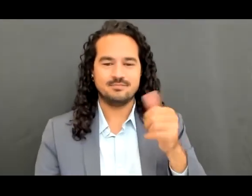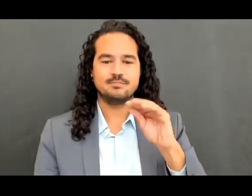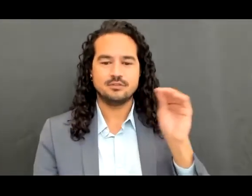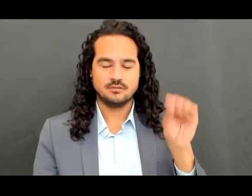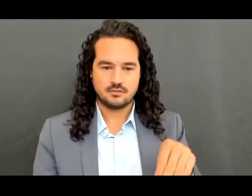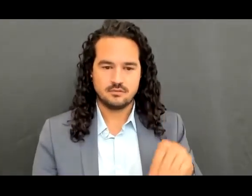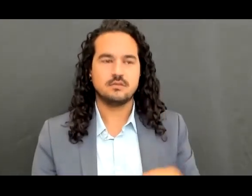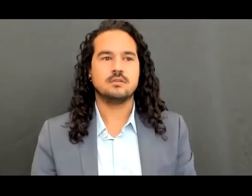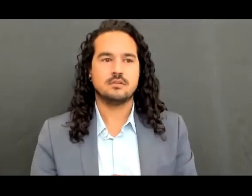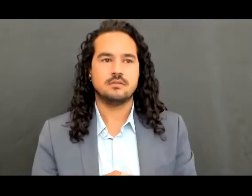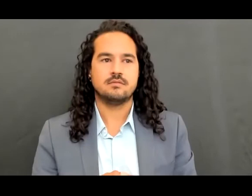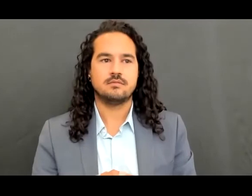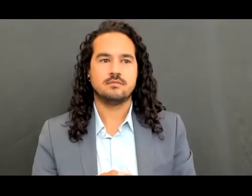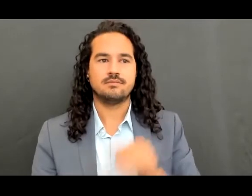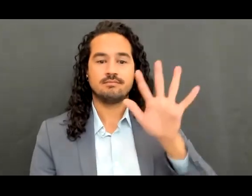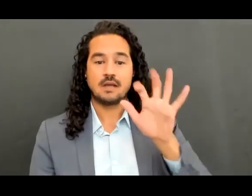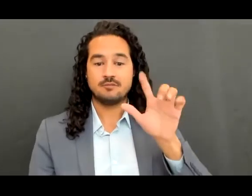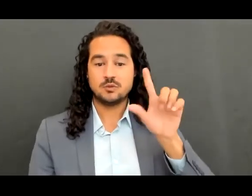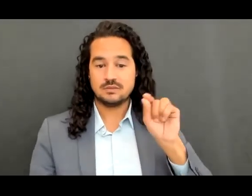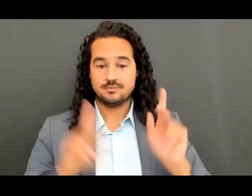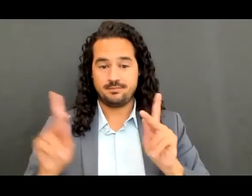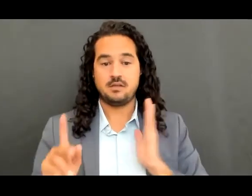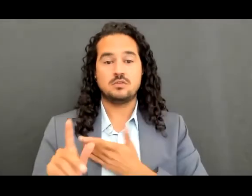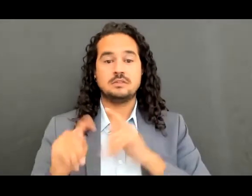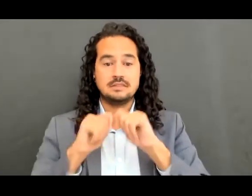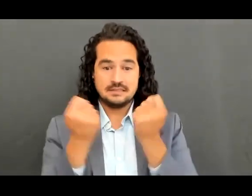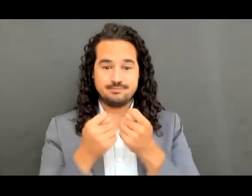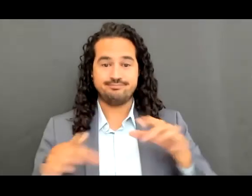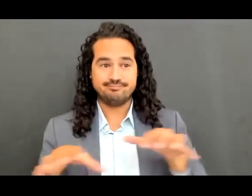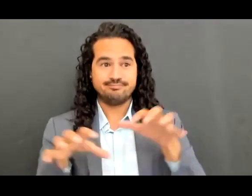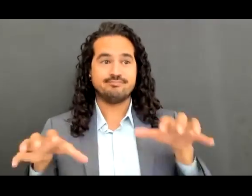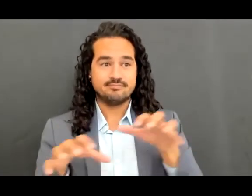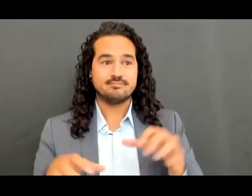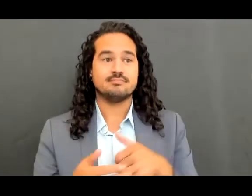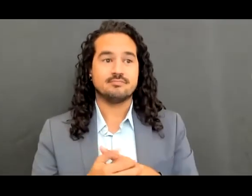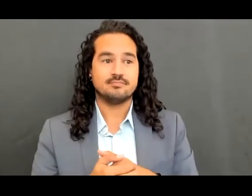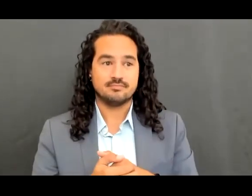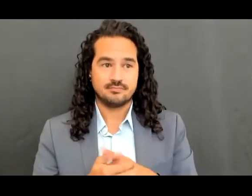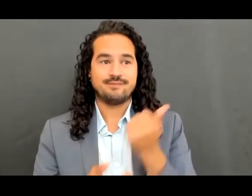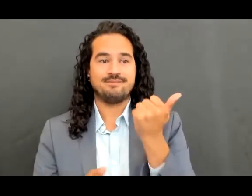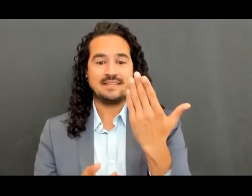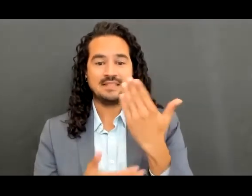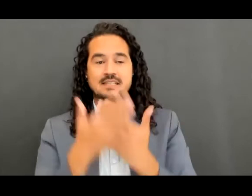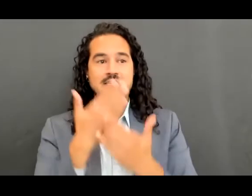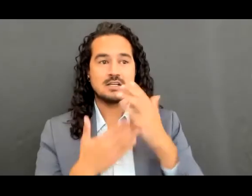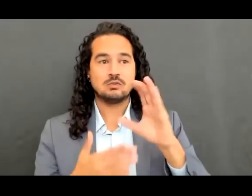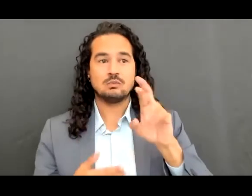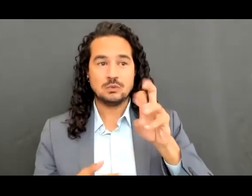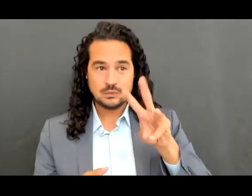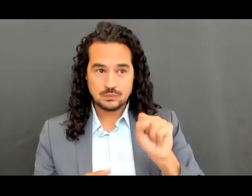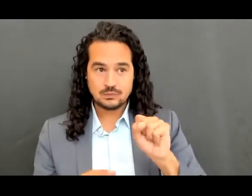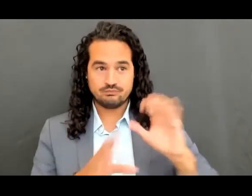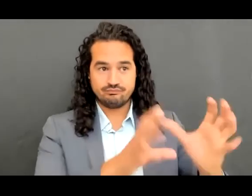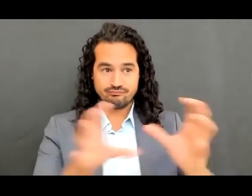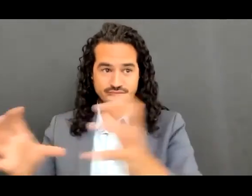521, el número de 521 es el personal, 13 equipos, 33 camiones,